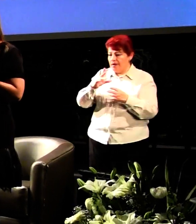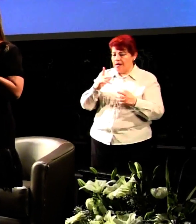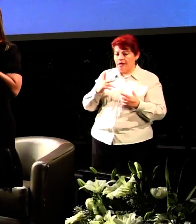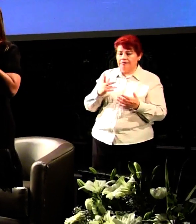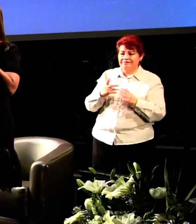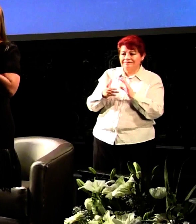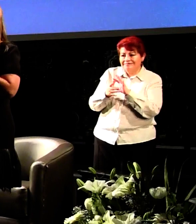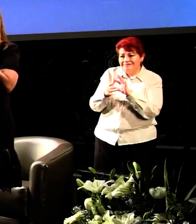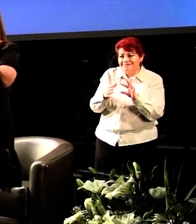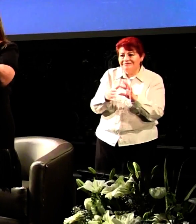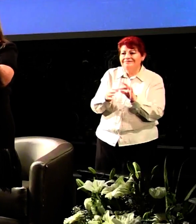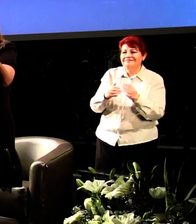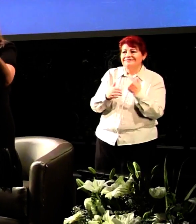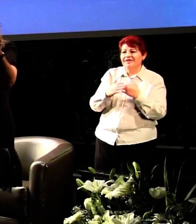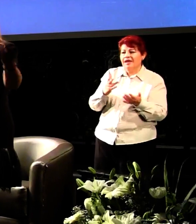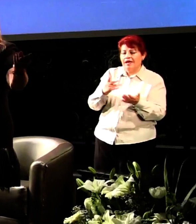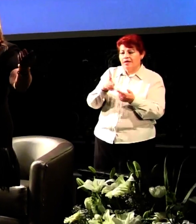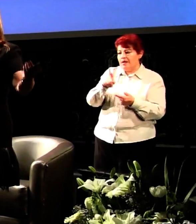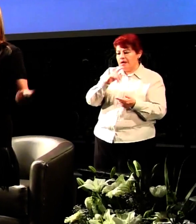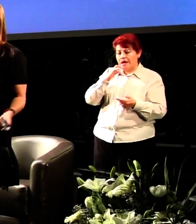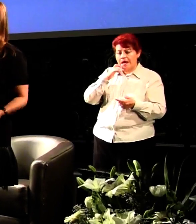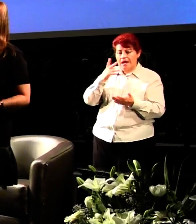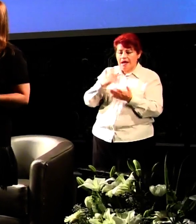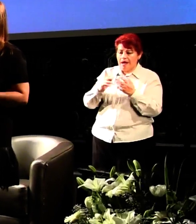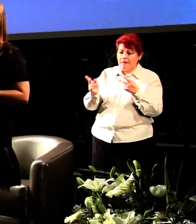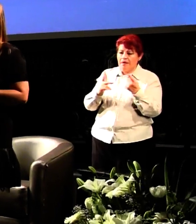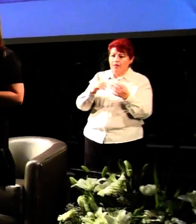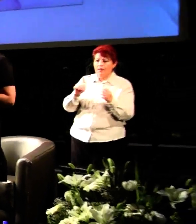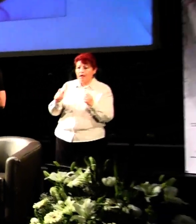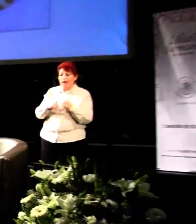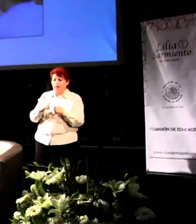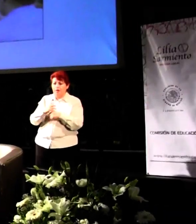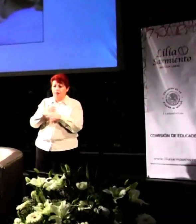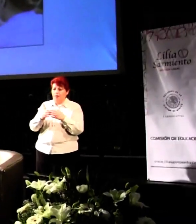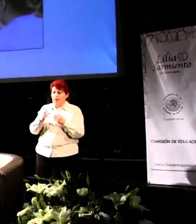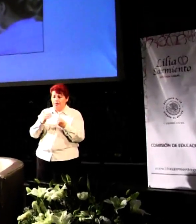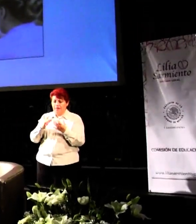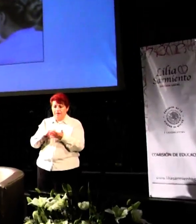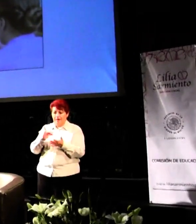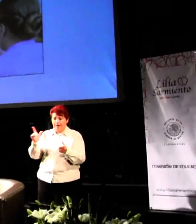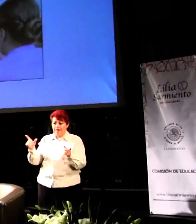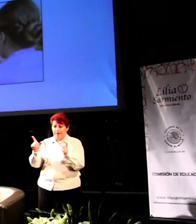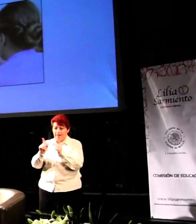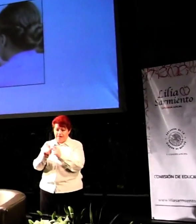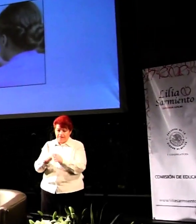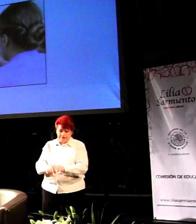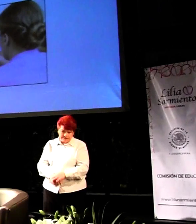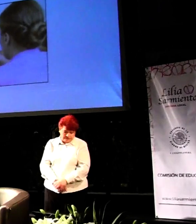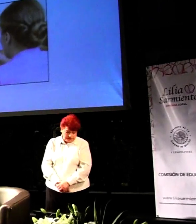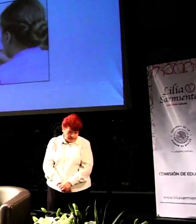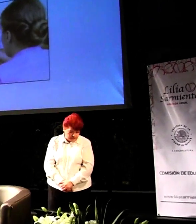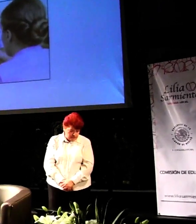mensaje y pues estoy para cualquier pregunta o comentario que quieran hacer. Muchas gracias otra vez.